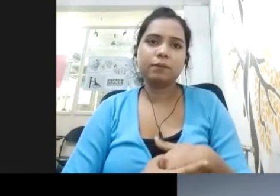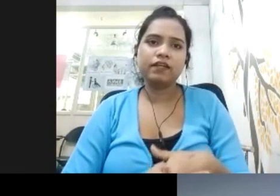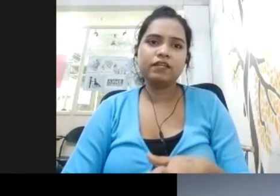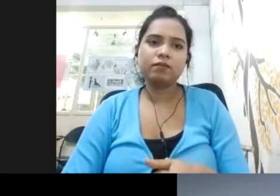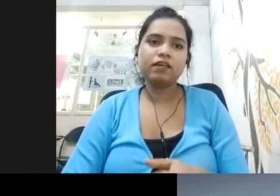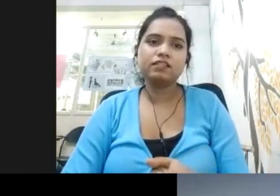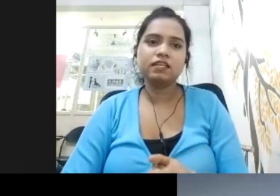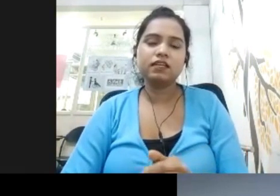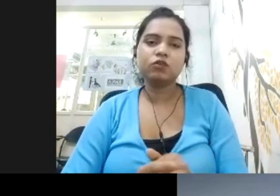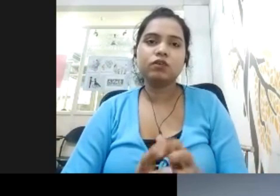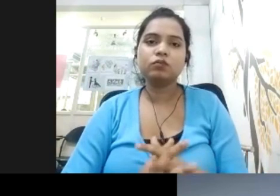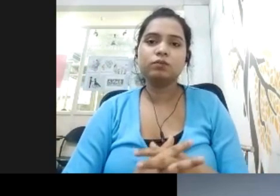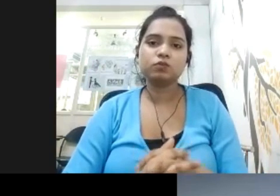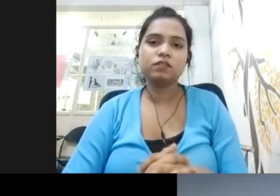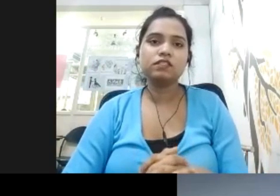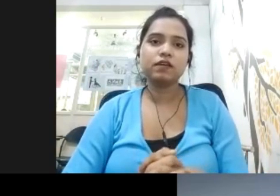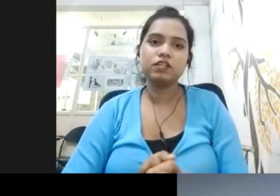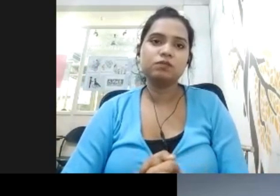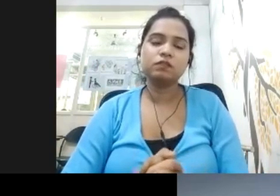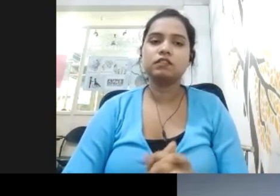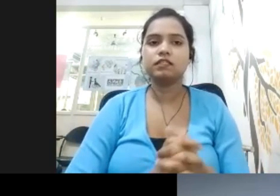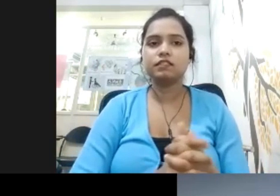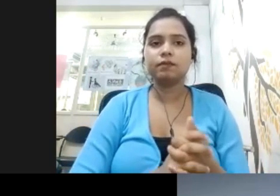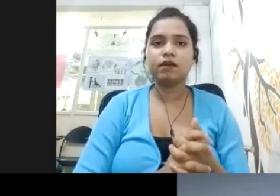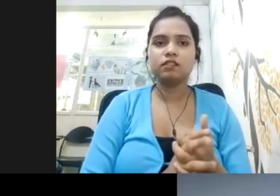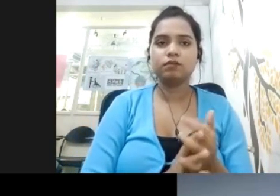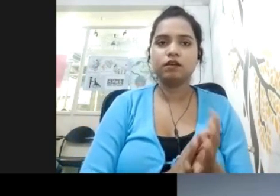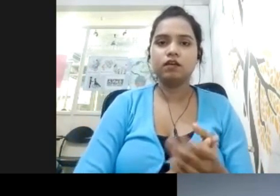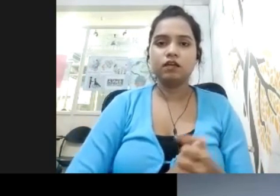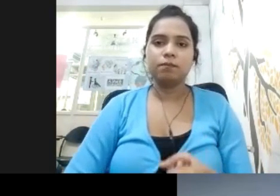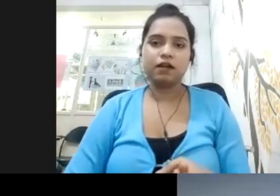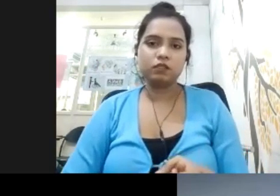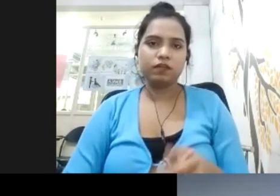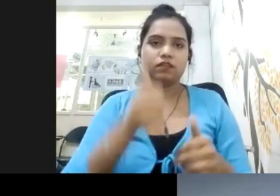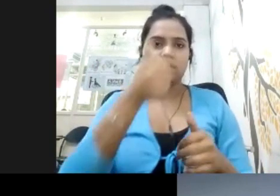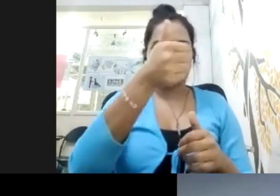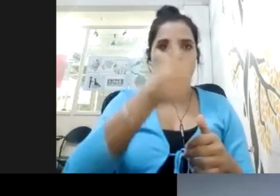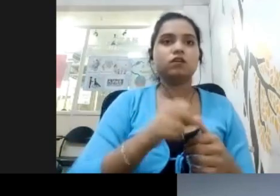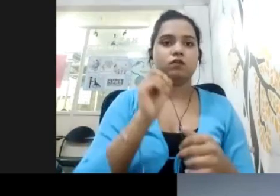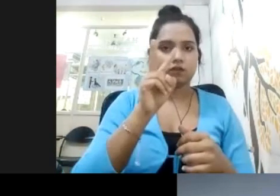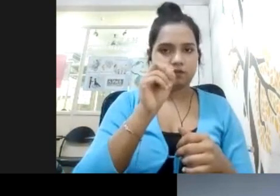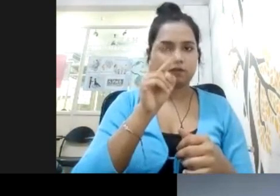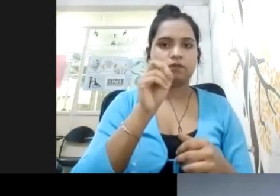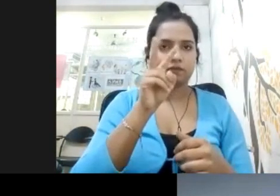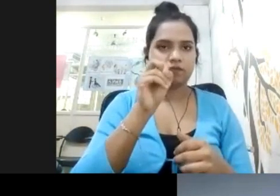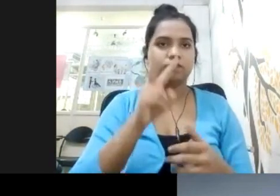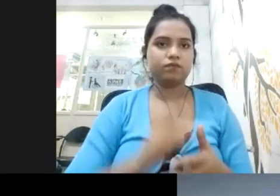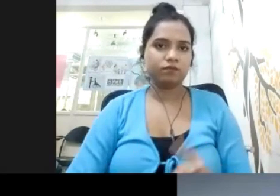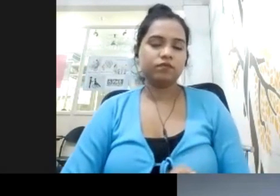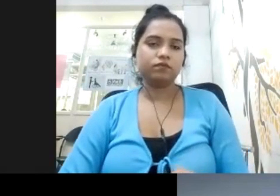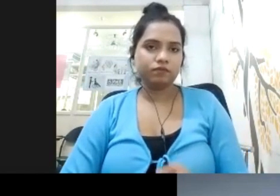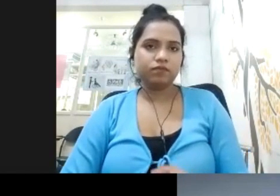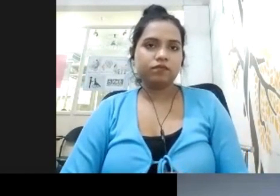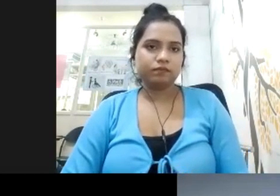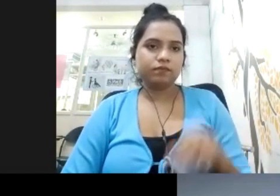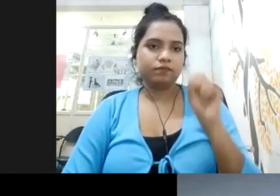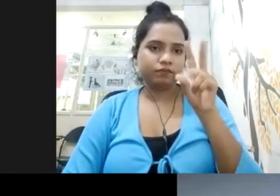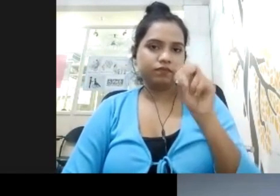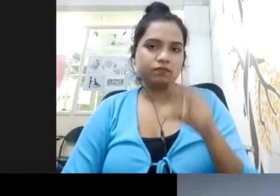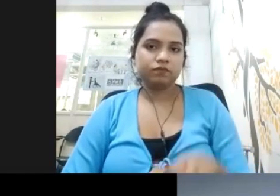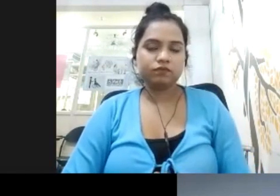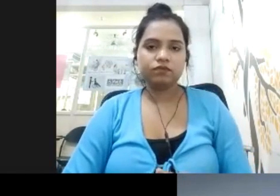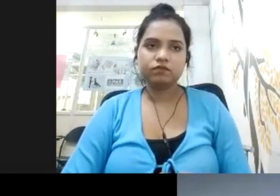जाना था, पेंटिंग में, इसलिए क्योंकि मुझे बचपन से वही चीज़ पसंद थी, इसलिए मैं इसी में पार्टिसिपेट किया। ओके। और